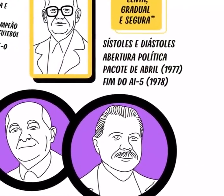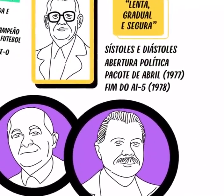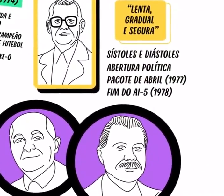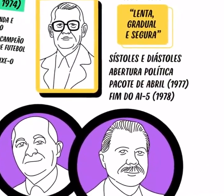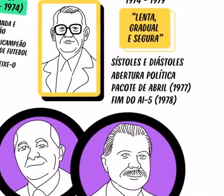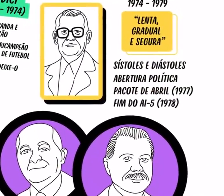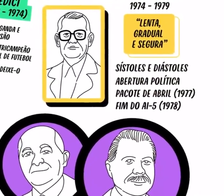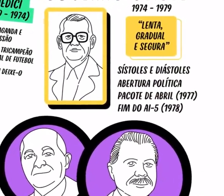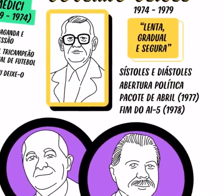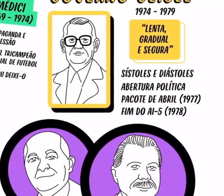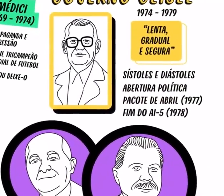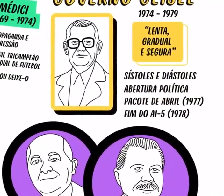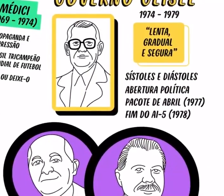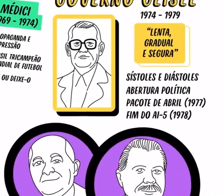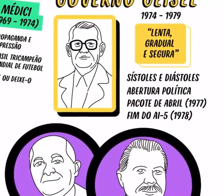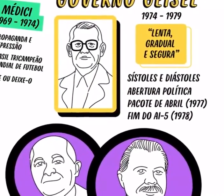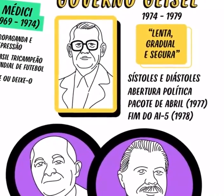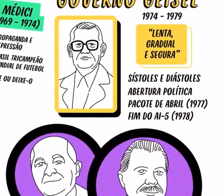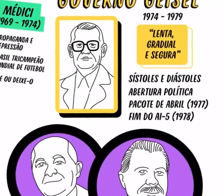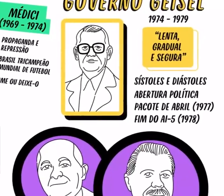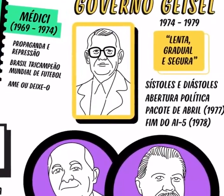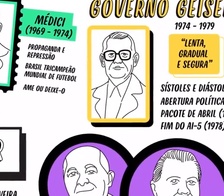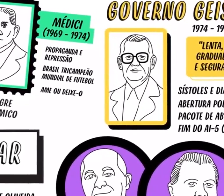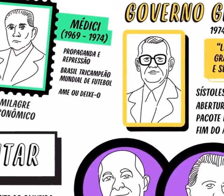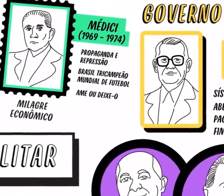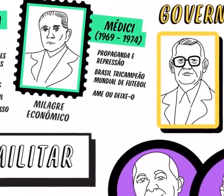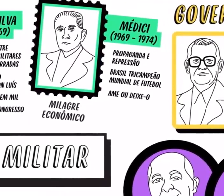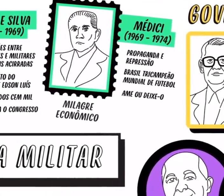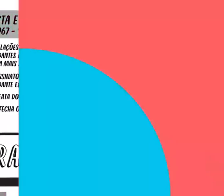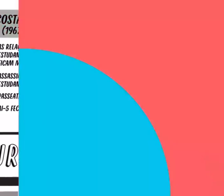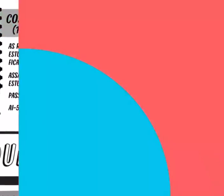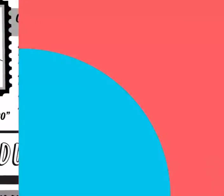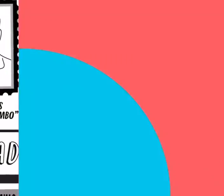desconto, beleza? Valeu, até mais, galera!